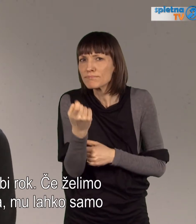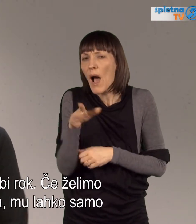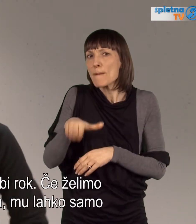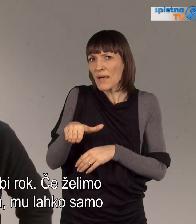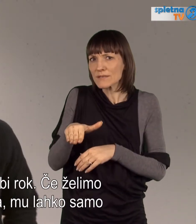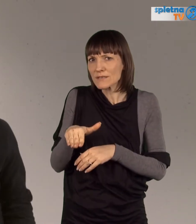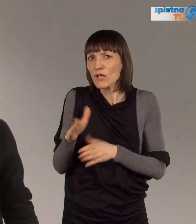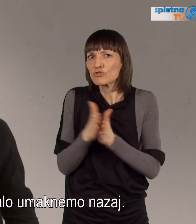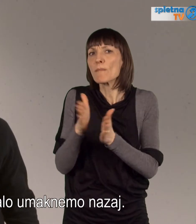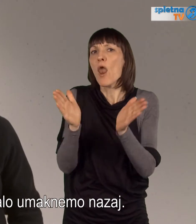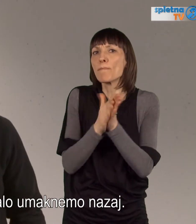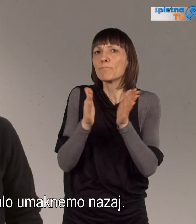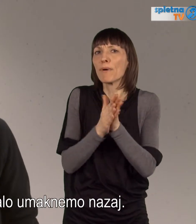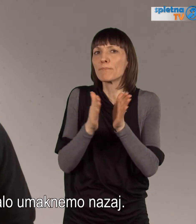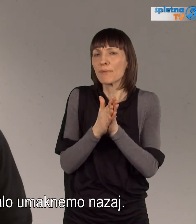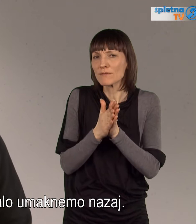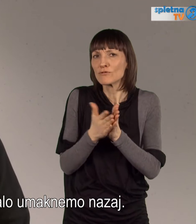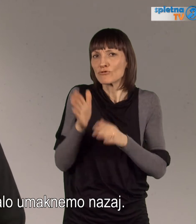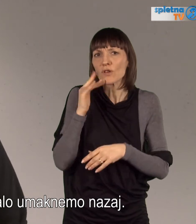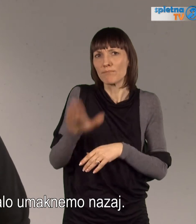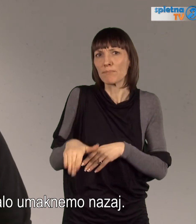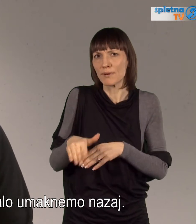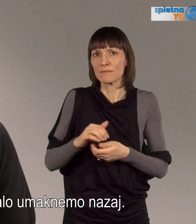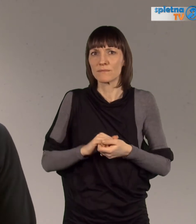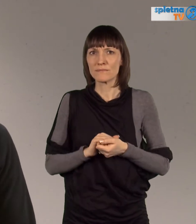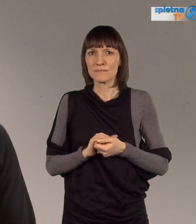samo poploskamo, se malček umaknemo nazaj.